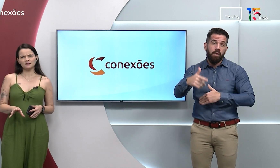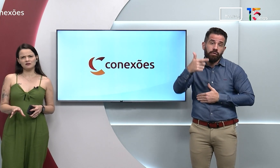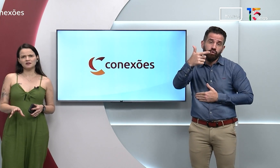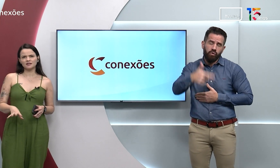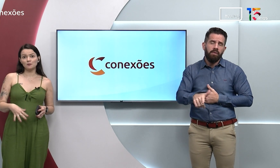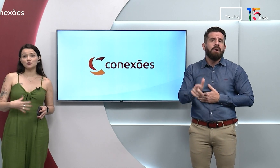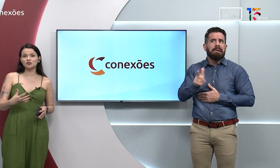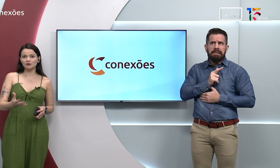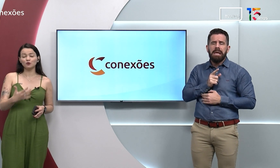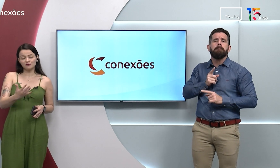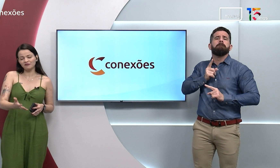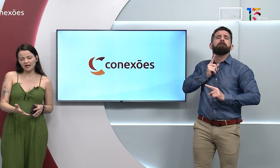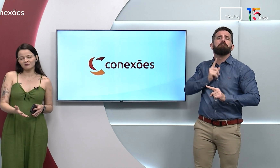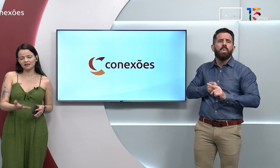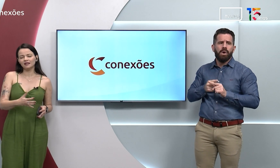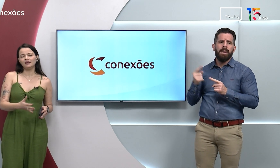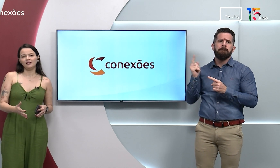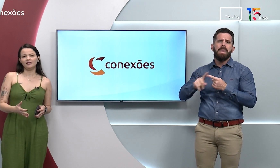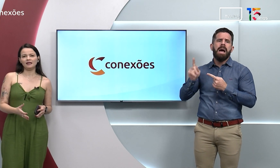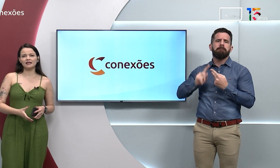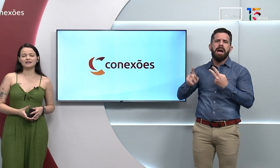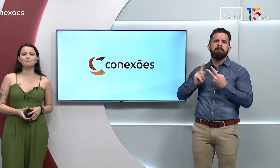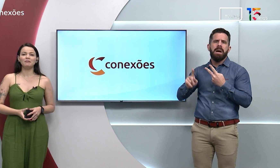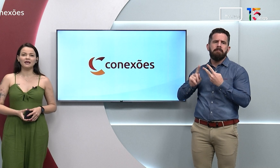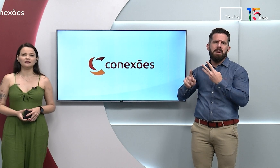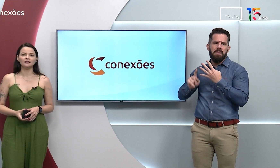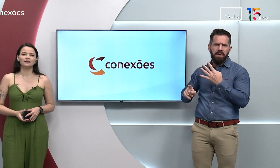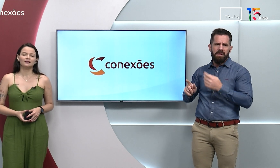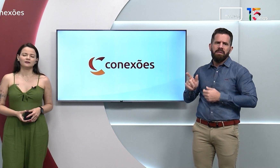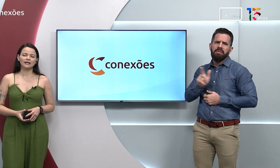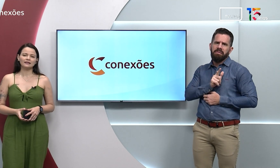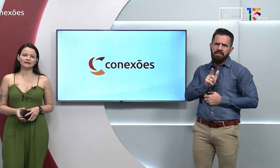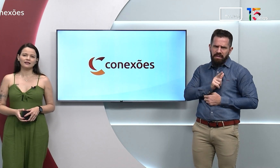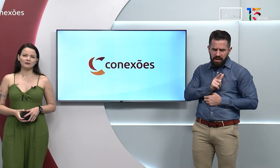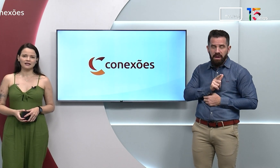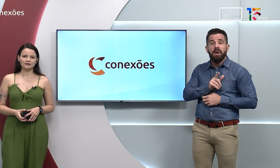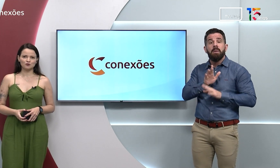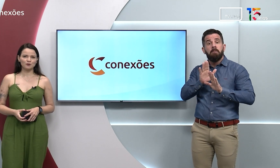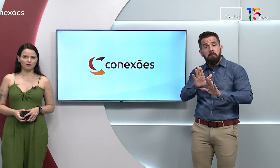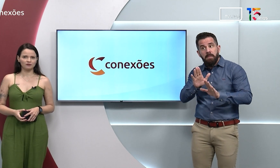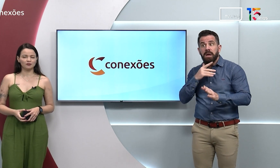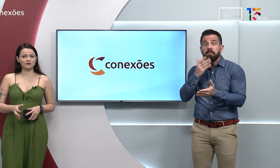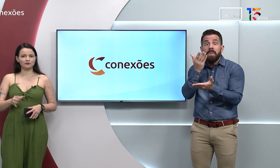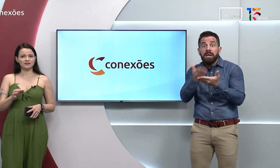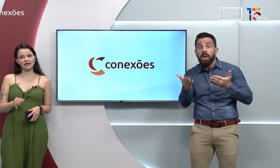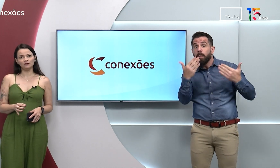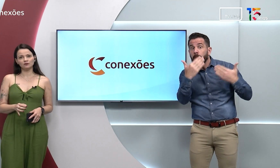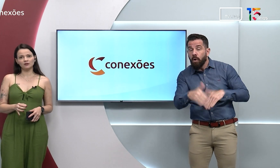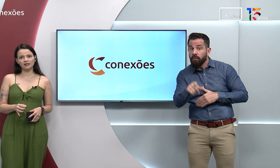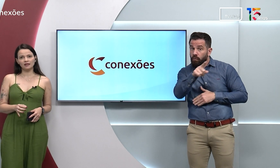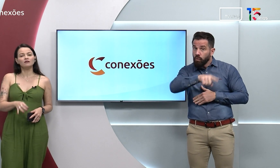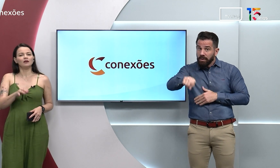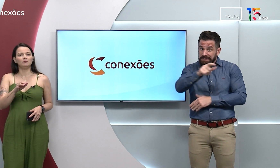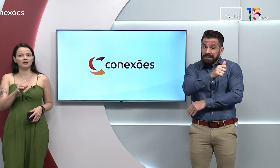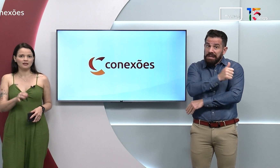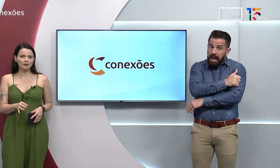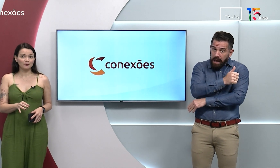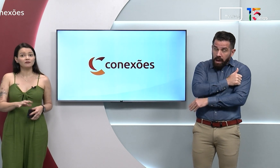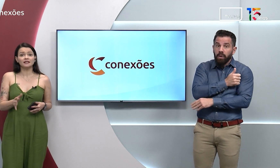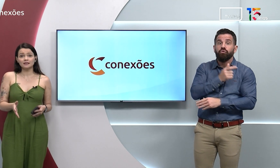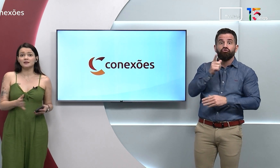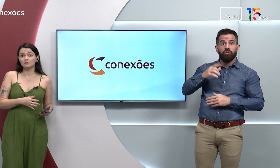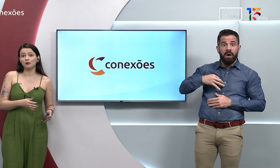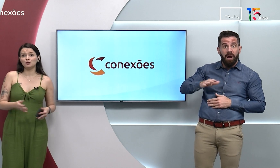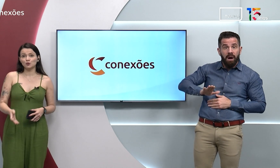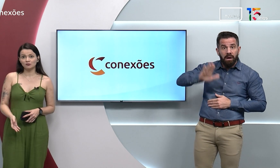bem específicas que motivaram, essa perda da data da aplicação de prova. Então, se você é aluno do Enem, perdeu a